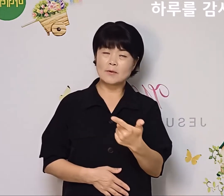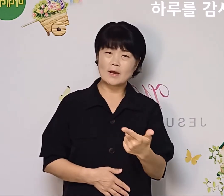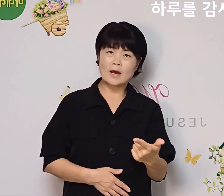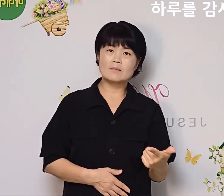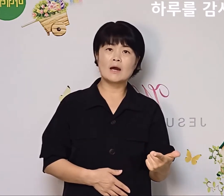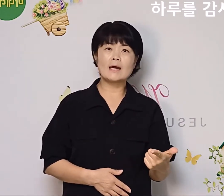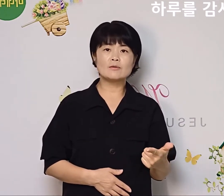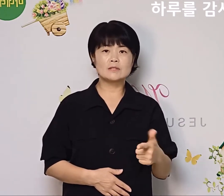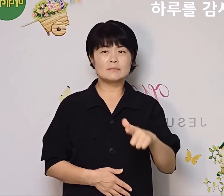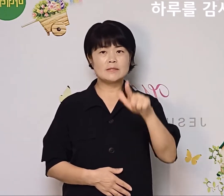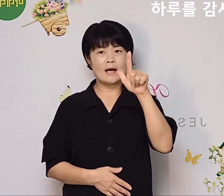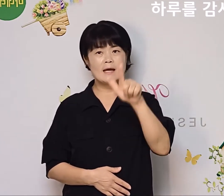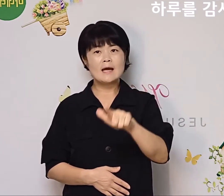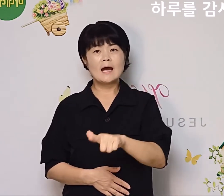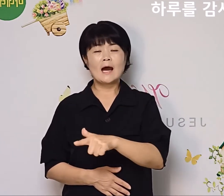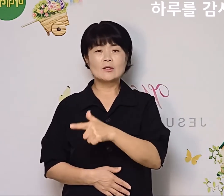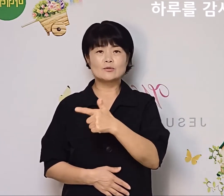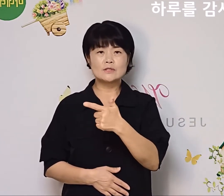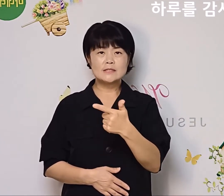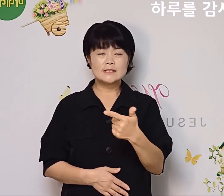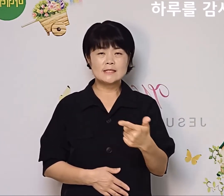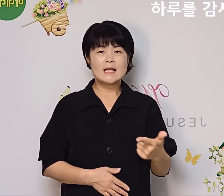뒤집어라 하면 하루가 됩니다. 하루를